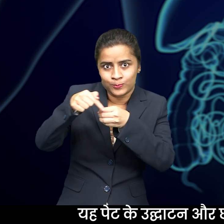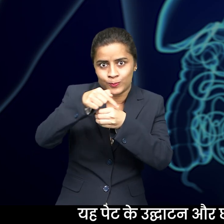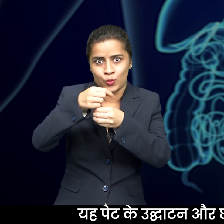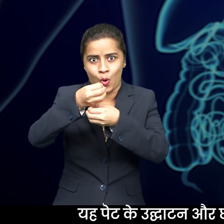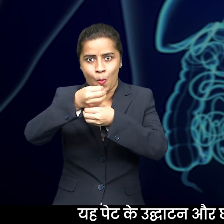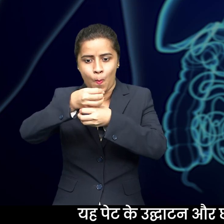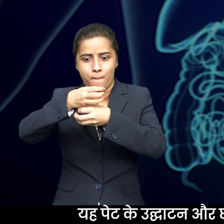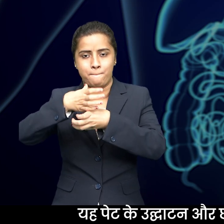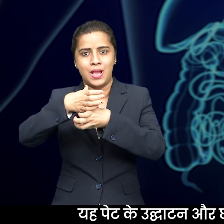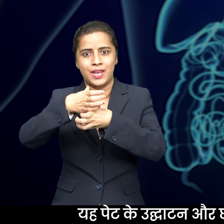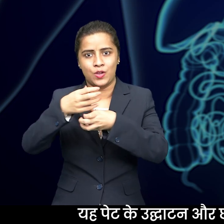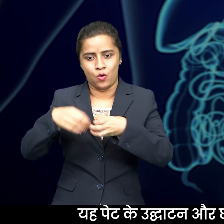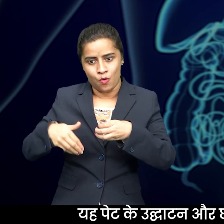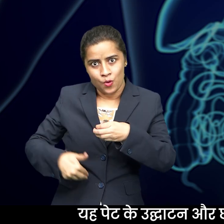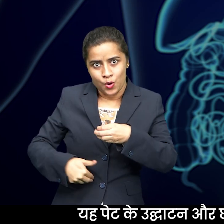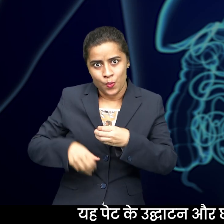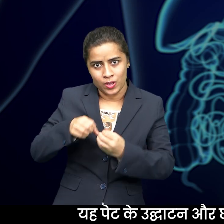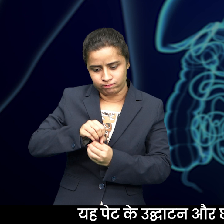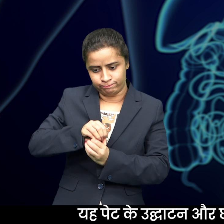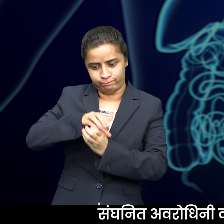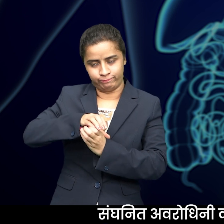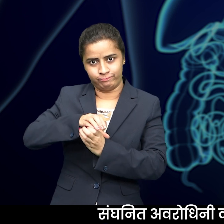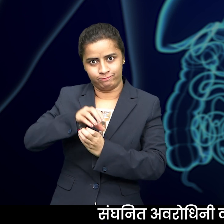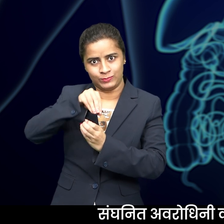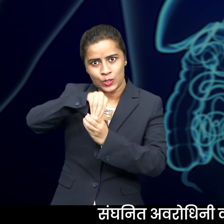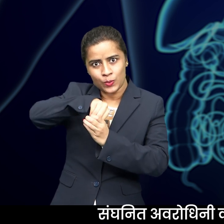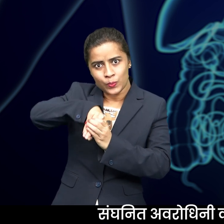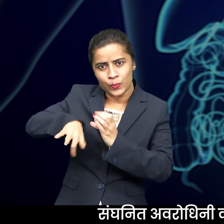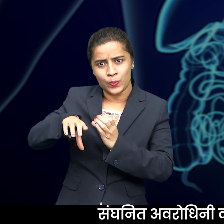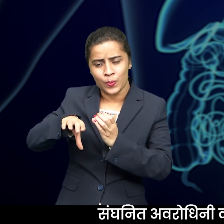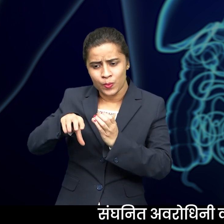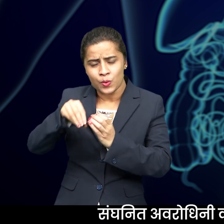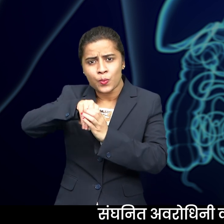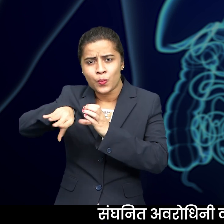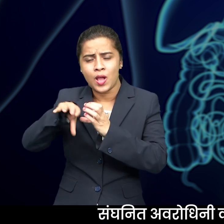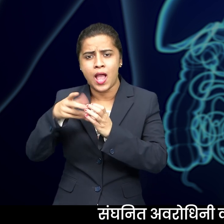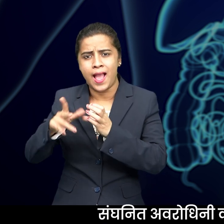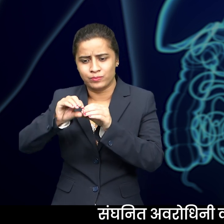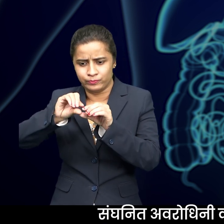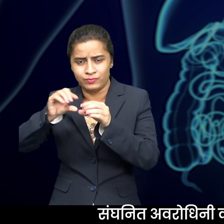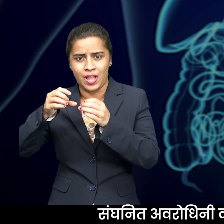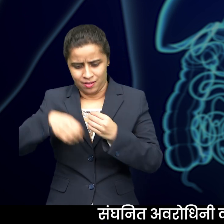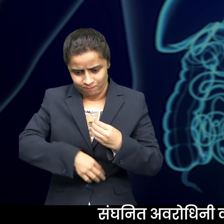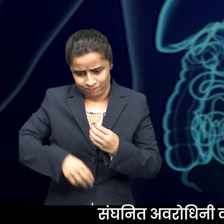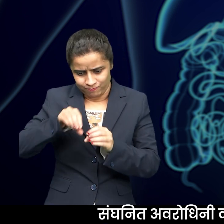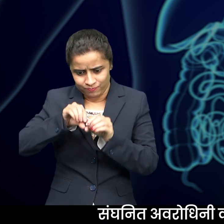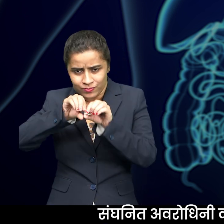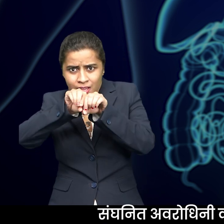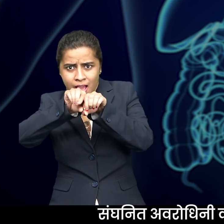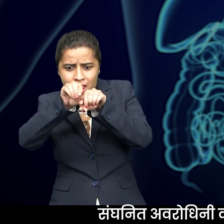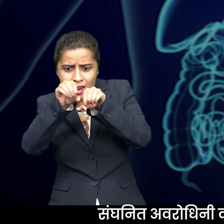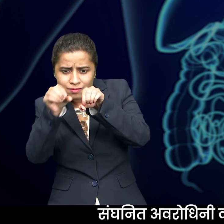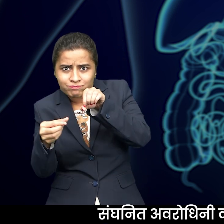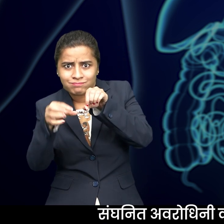आंत या ग्रहिणी के पहले भाग पर संघनित अवरोधनी की मांसपेशियों को